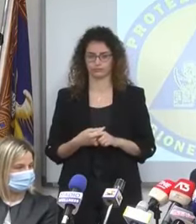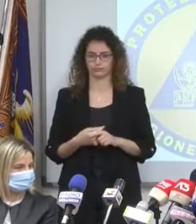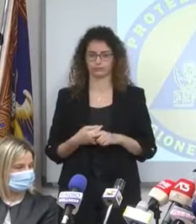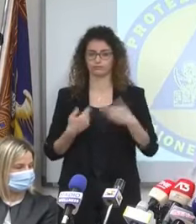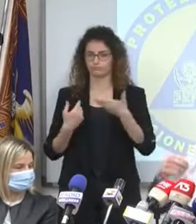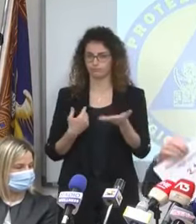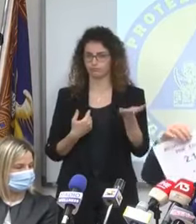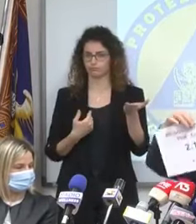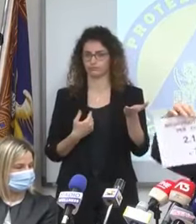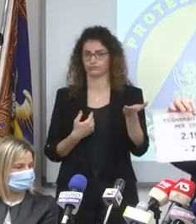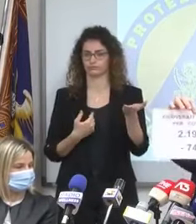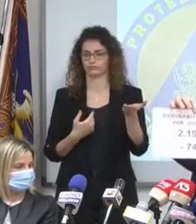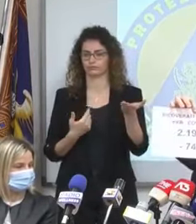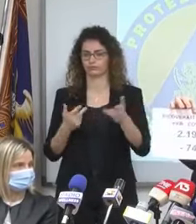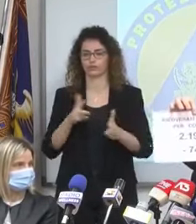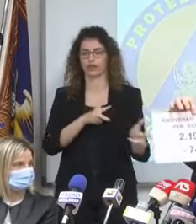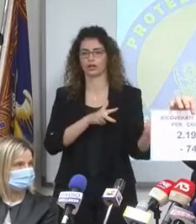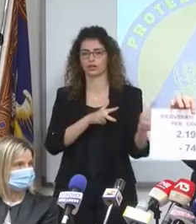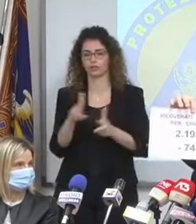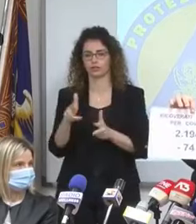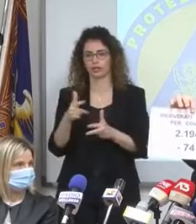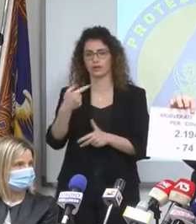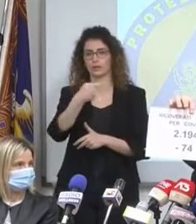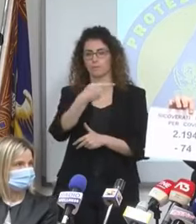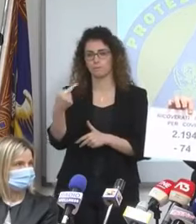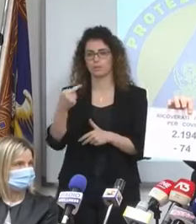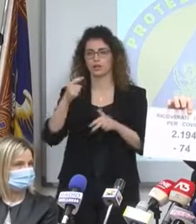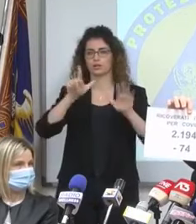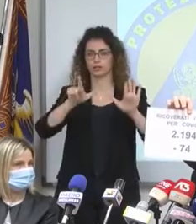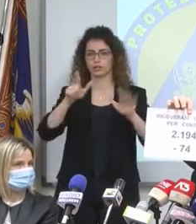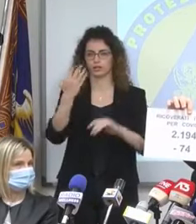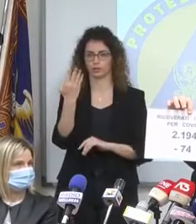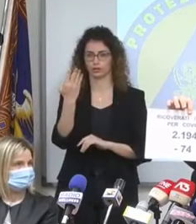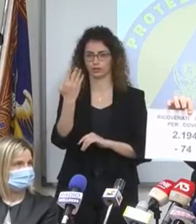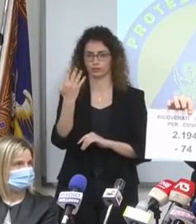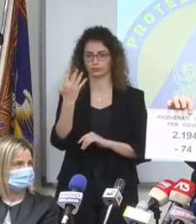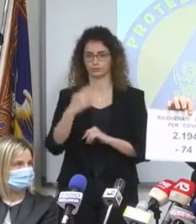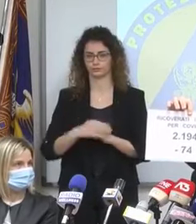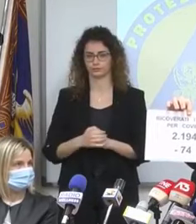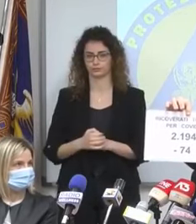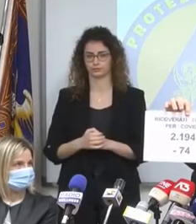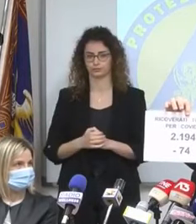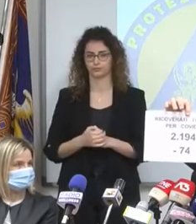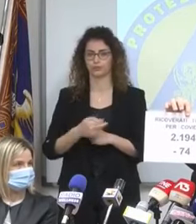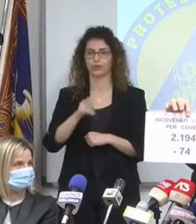fuori qui, ricoverati, meno 74,